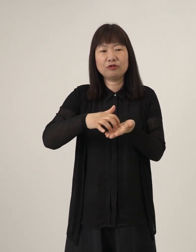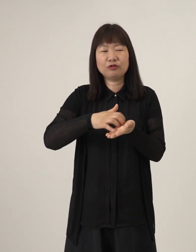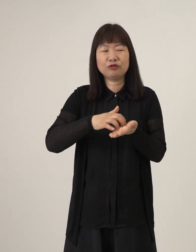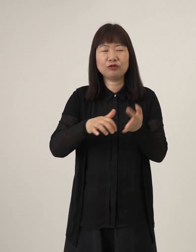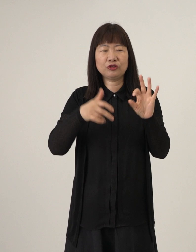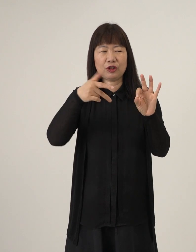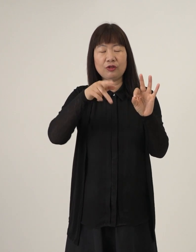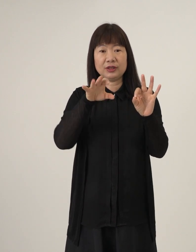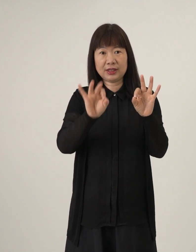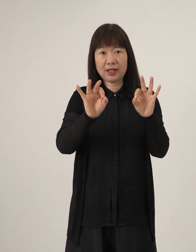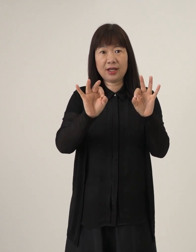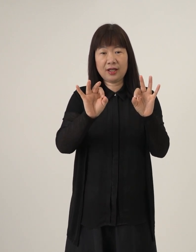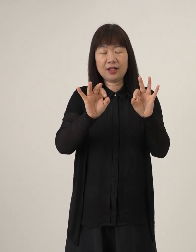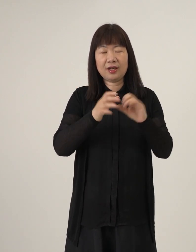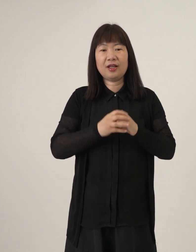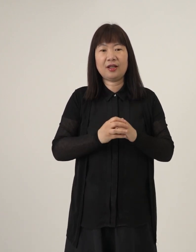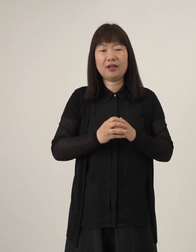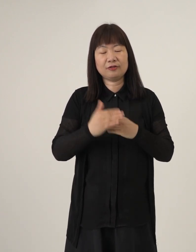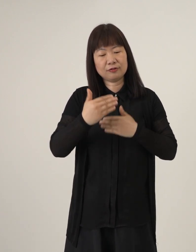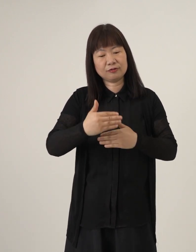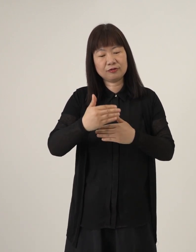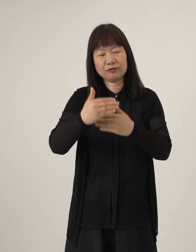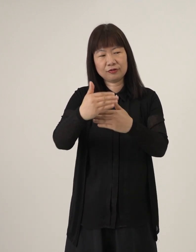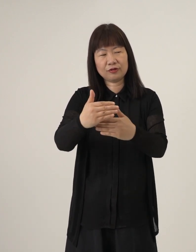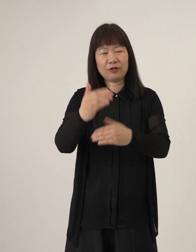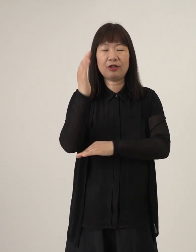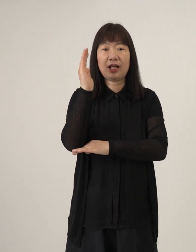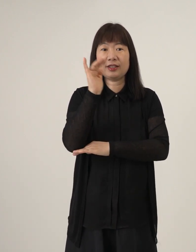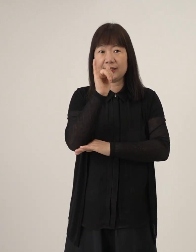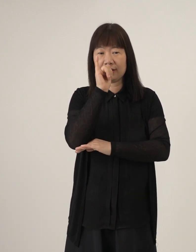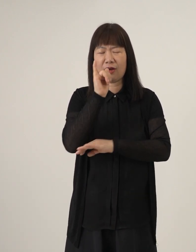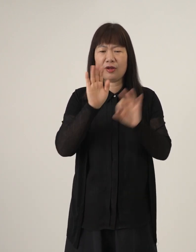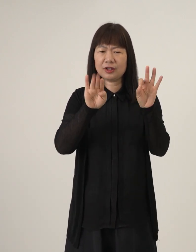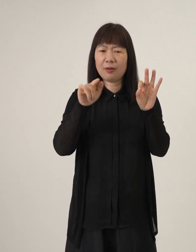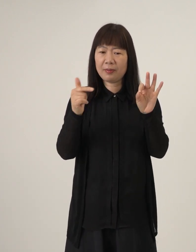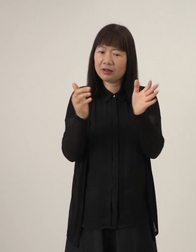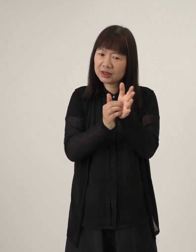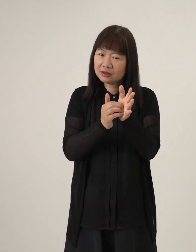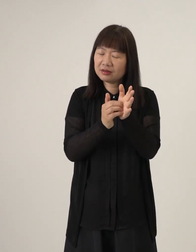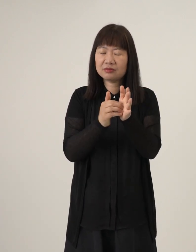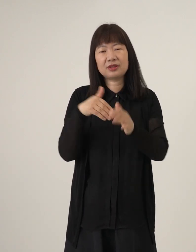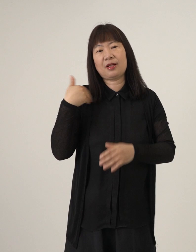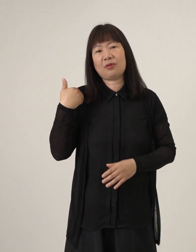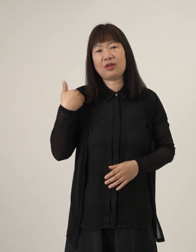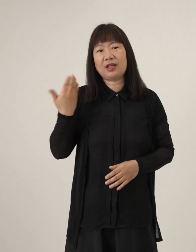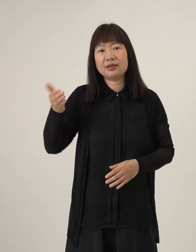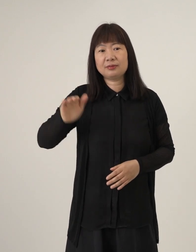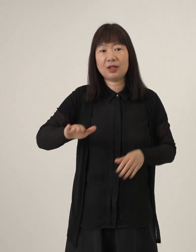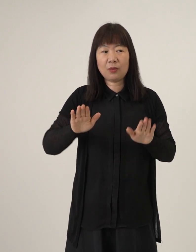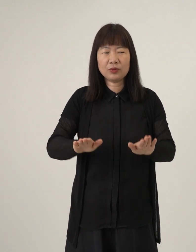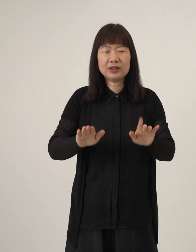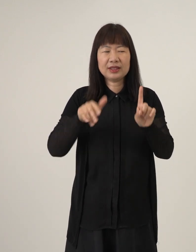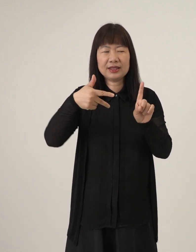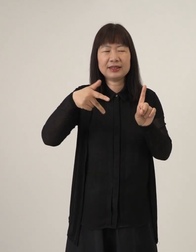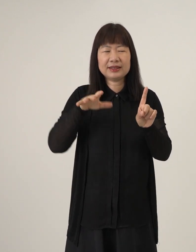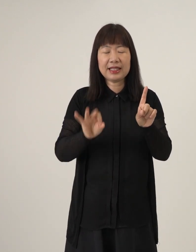걸쳐서 진행이 될 텐데 10번에 끝날지는 모르겠어요. 오늘은